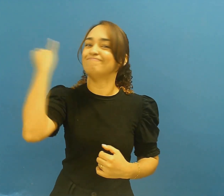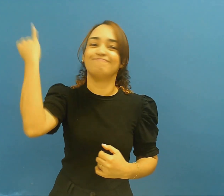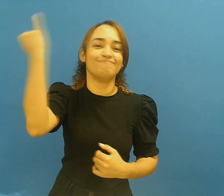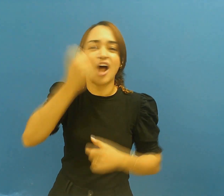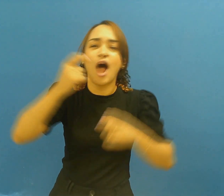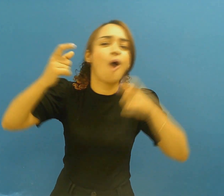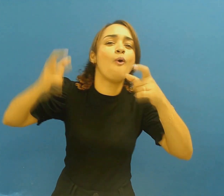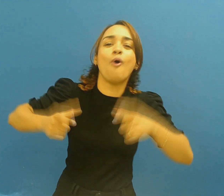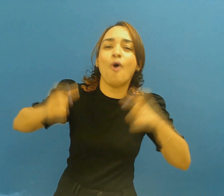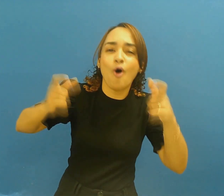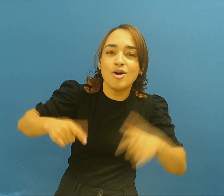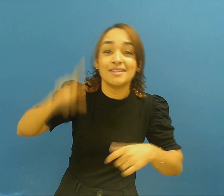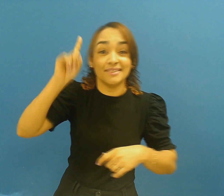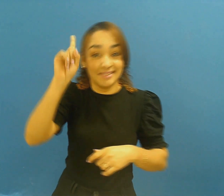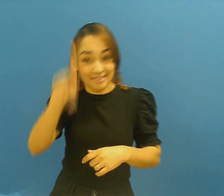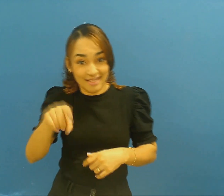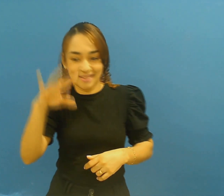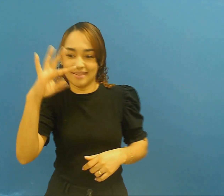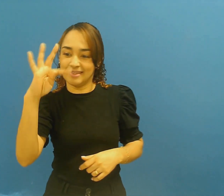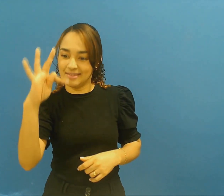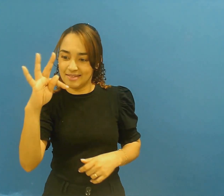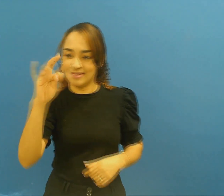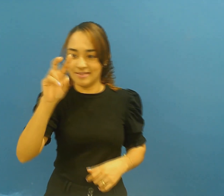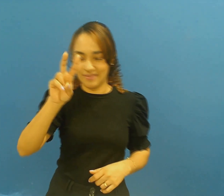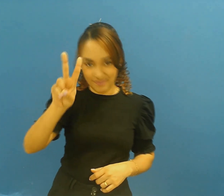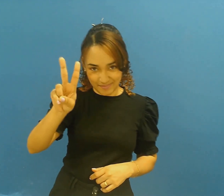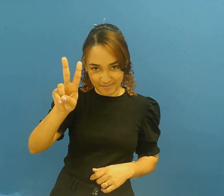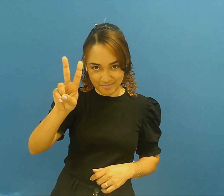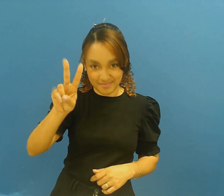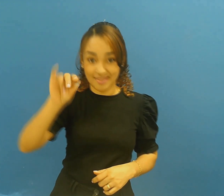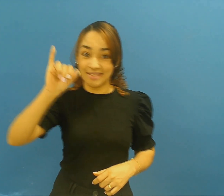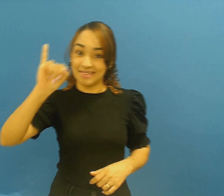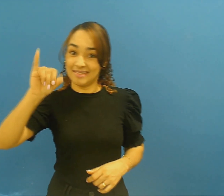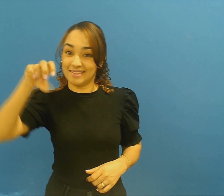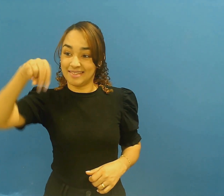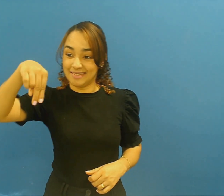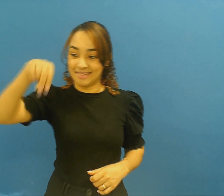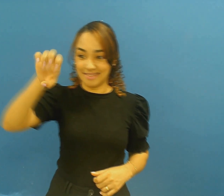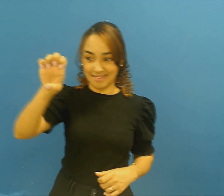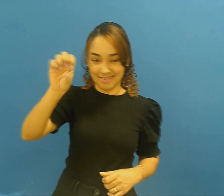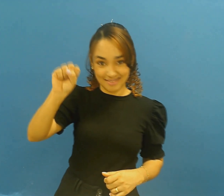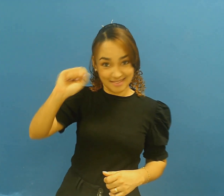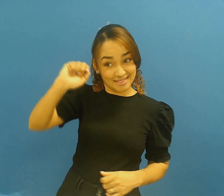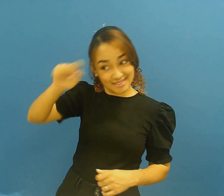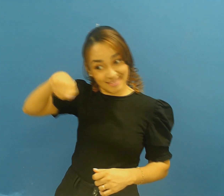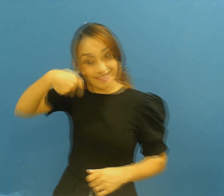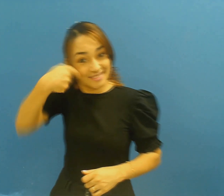buscar essas informações em sites como na TV Inis.